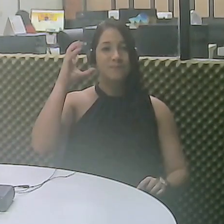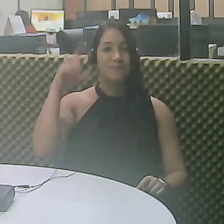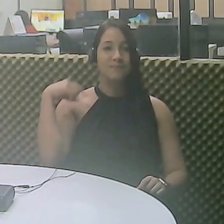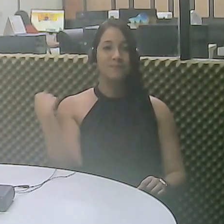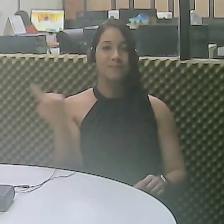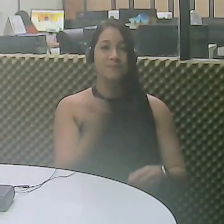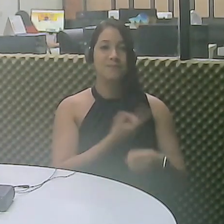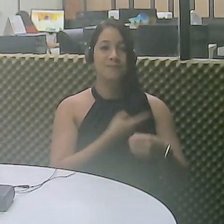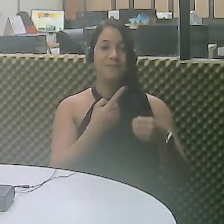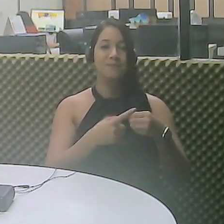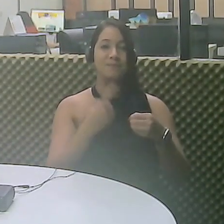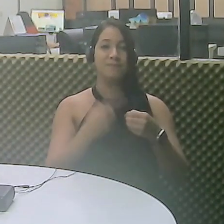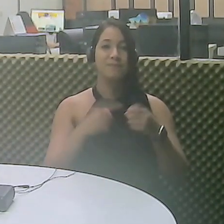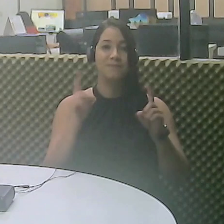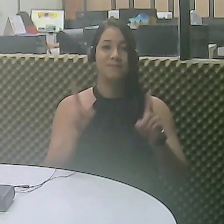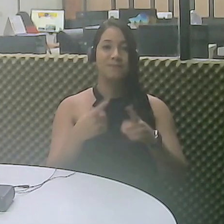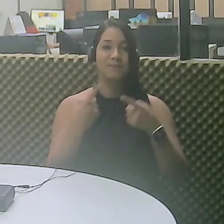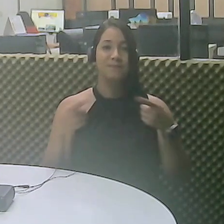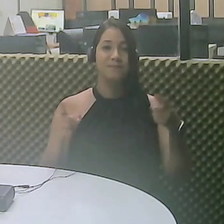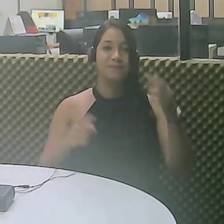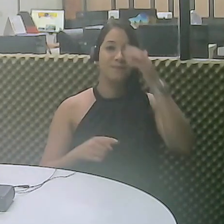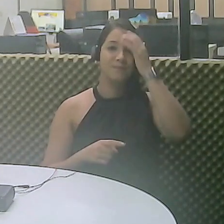Rádio Nossa Cidade.